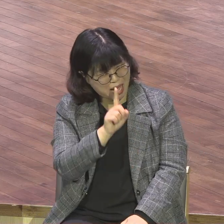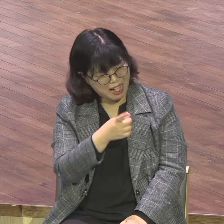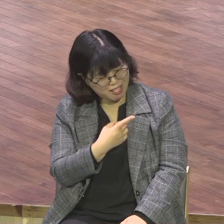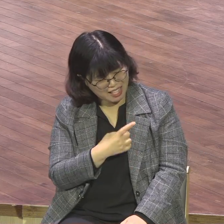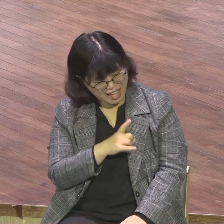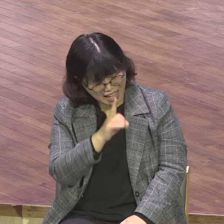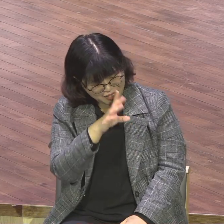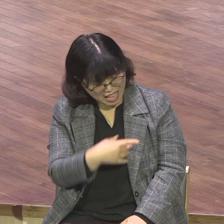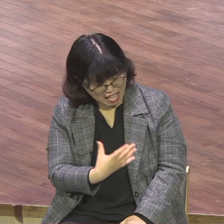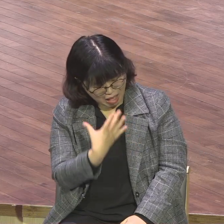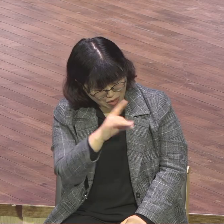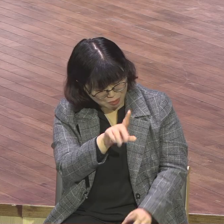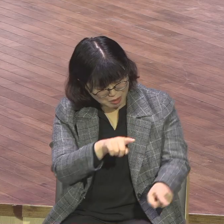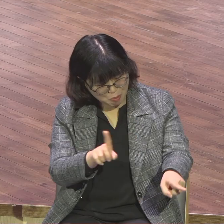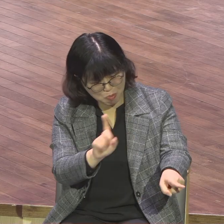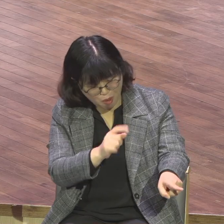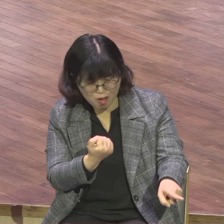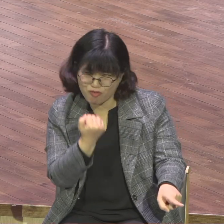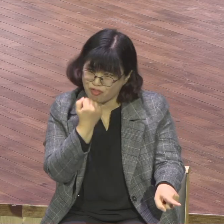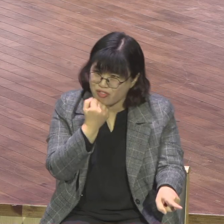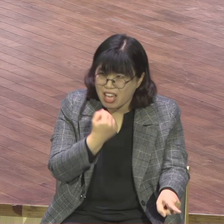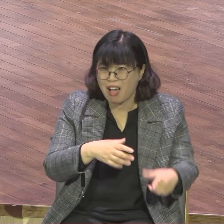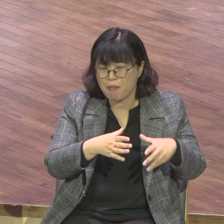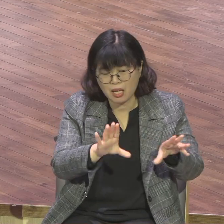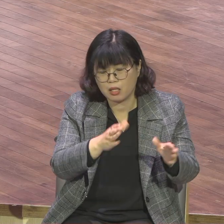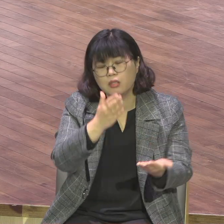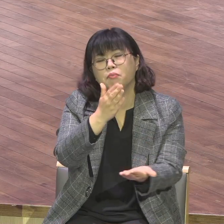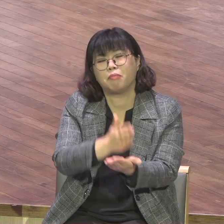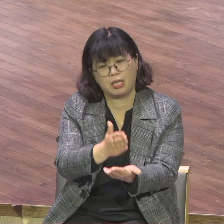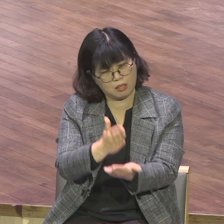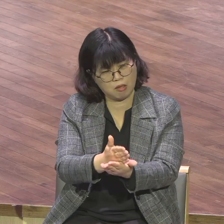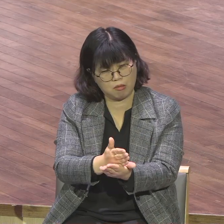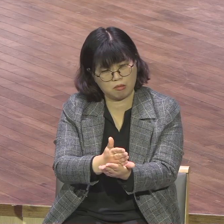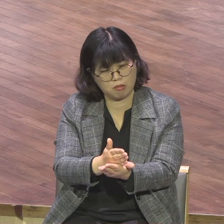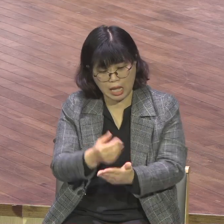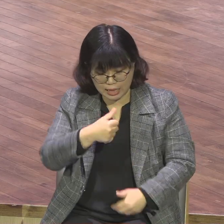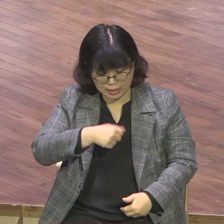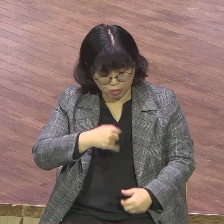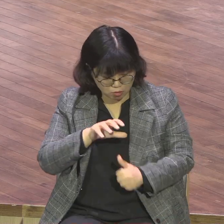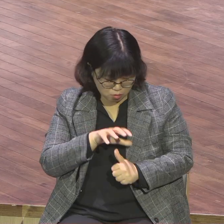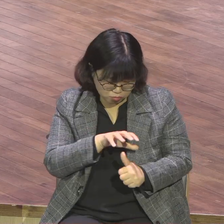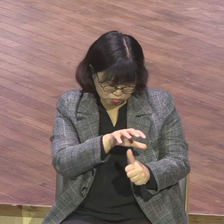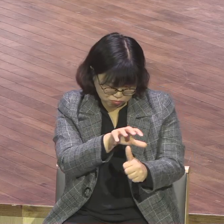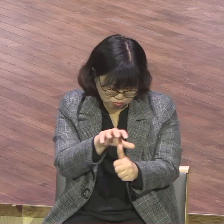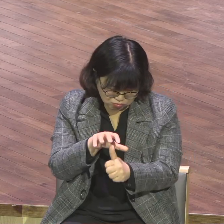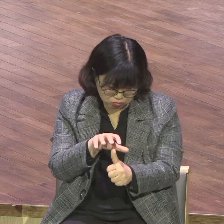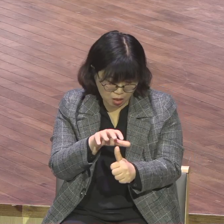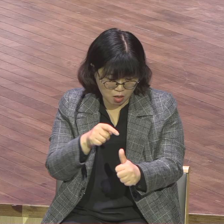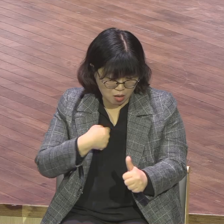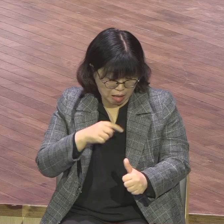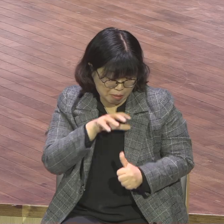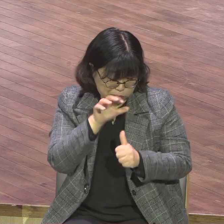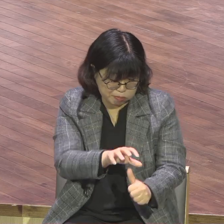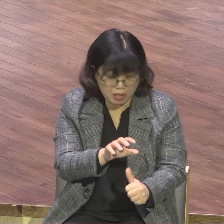있는지, 그 기도가 어떻게 현장에 성취되고 있는지 자녀들과 포럼하는 게 중요합니다. 영적 포럼.